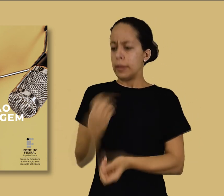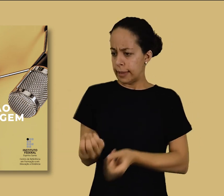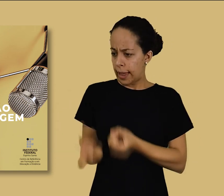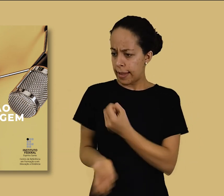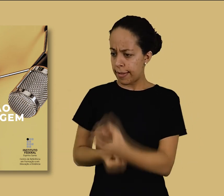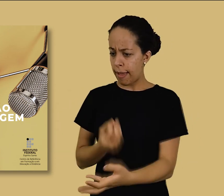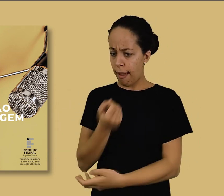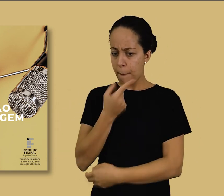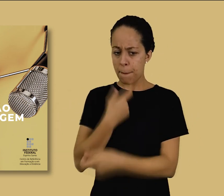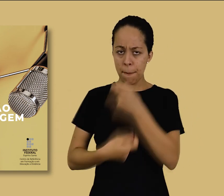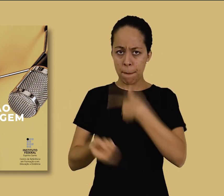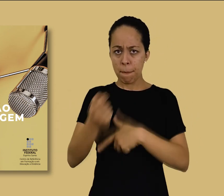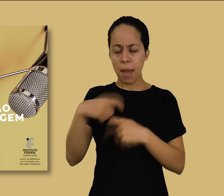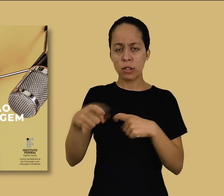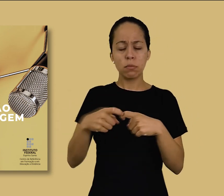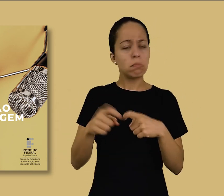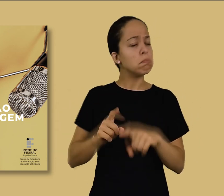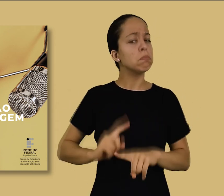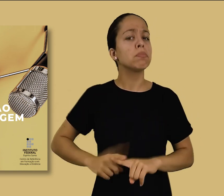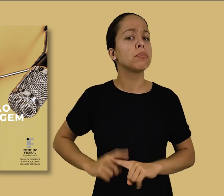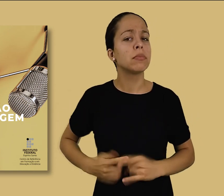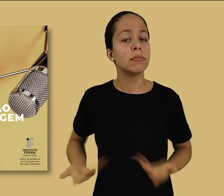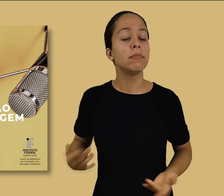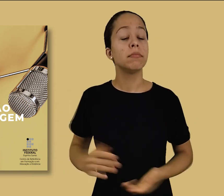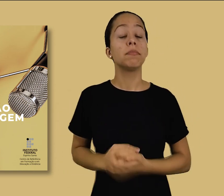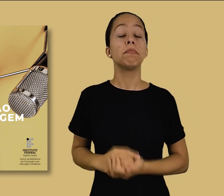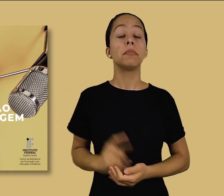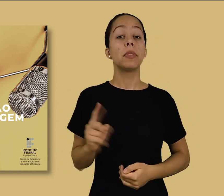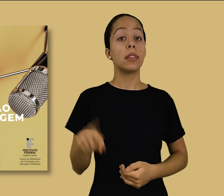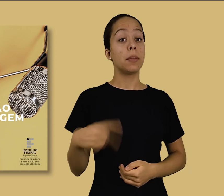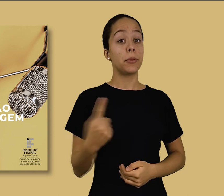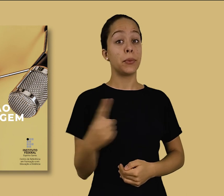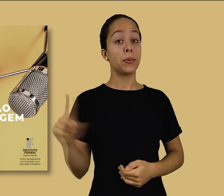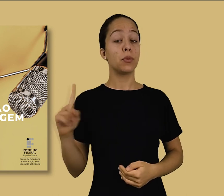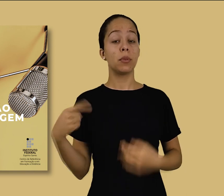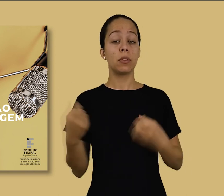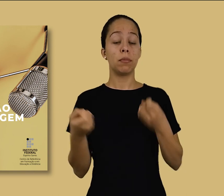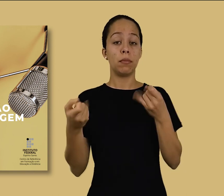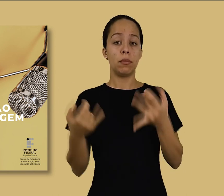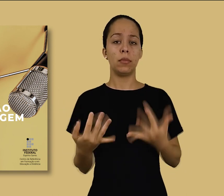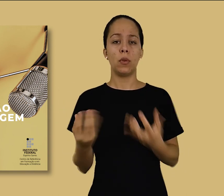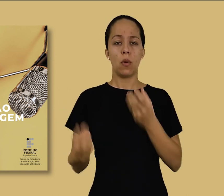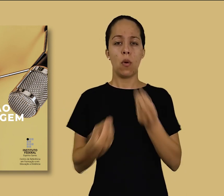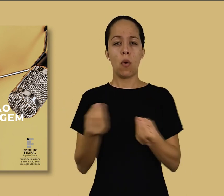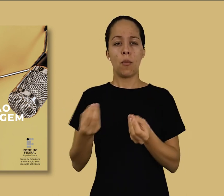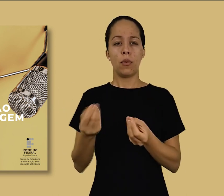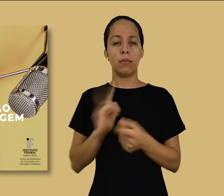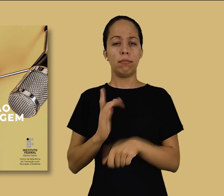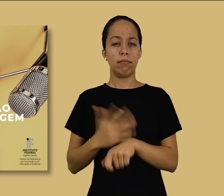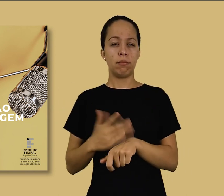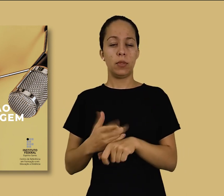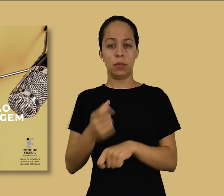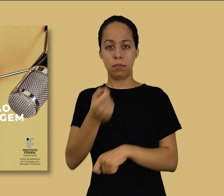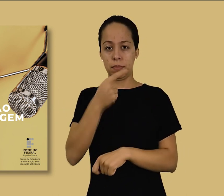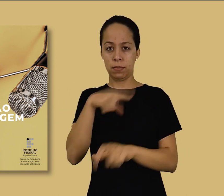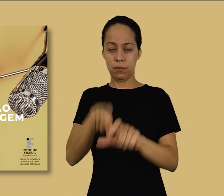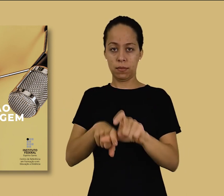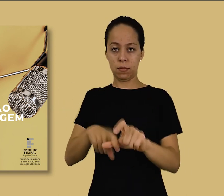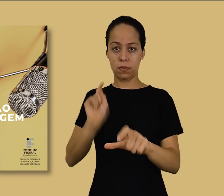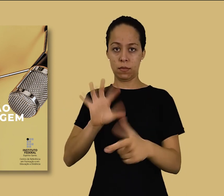conceito é esse e por último falaremos sobre as práticas desmedicalizar antes disso patologizantes na escola